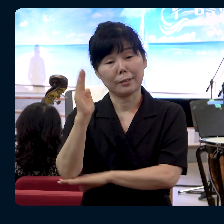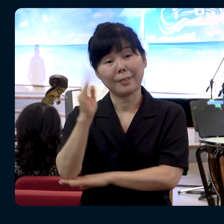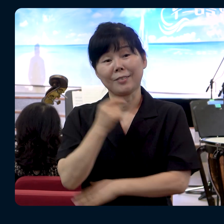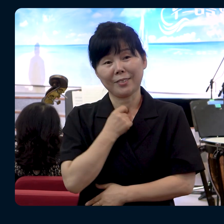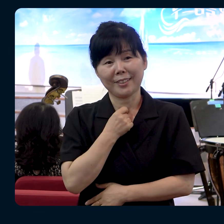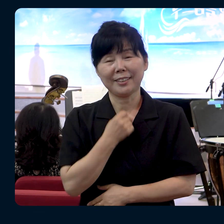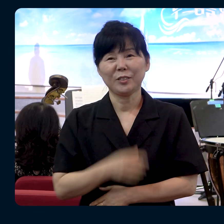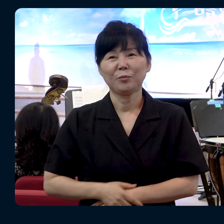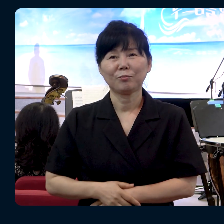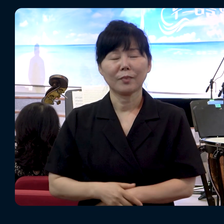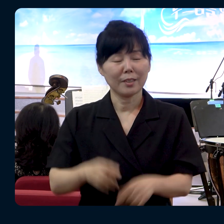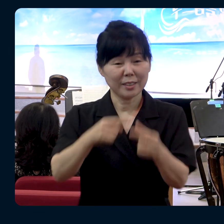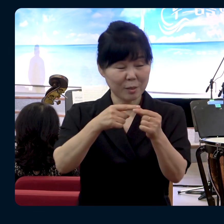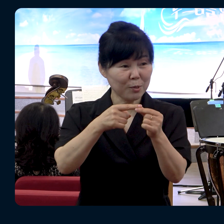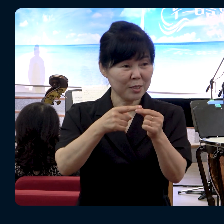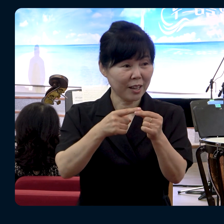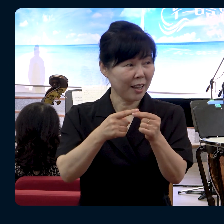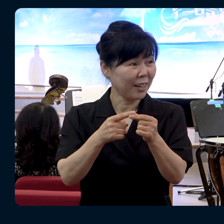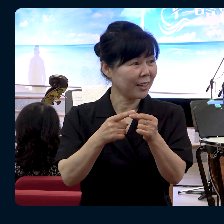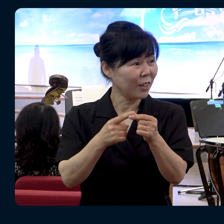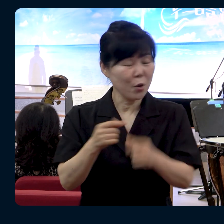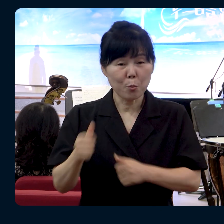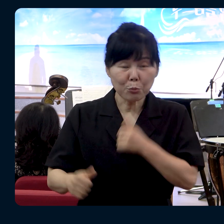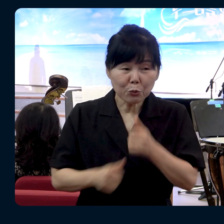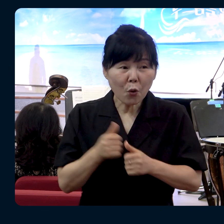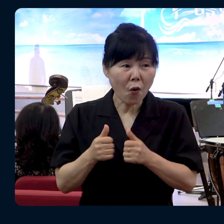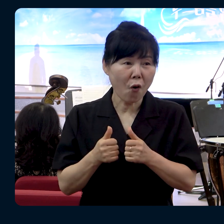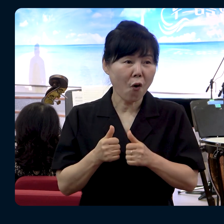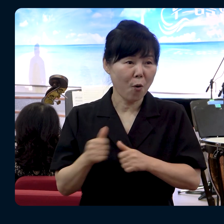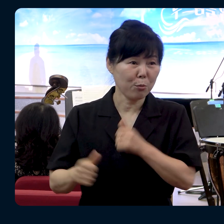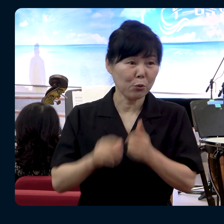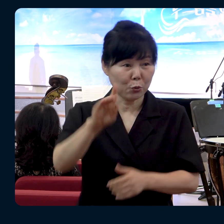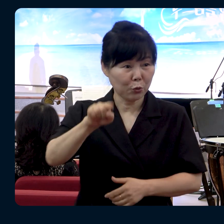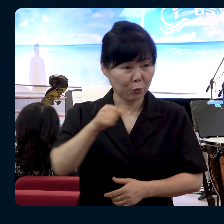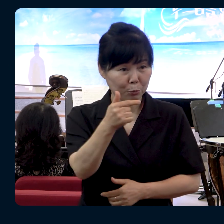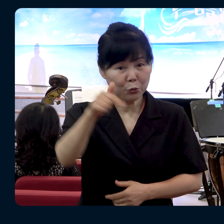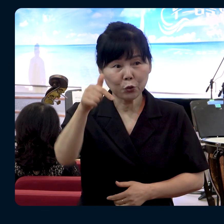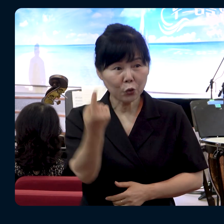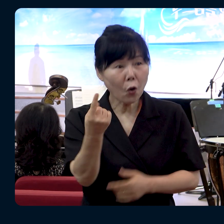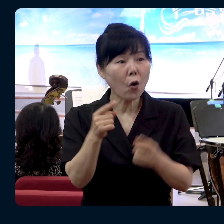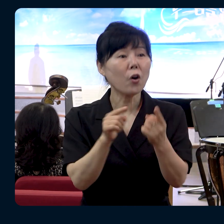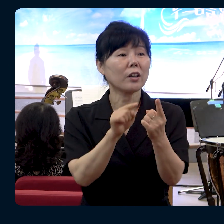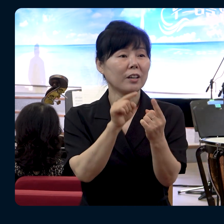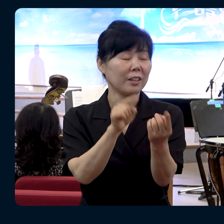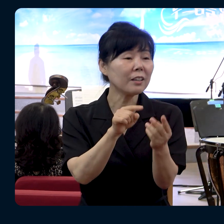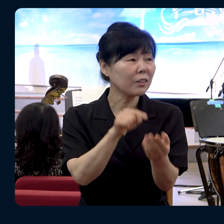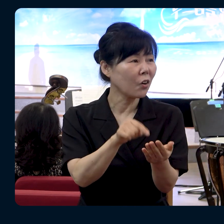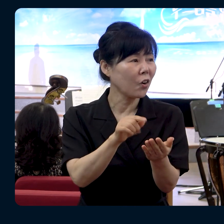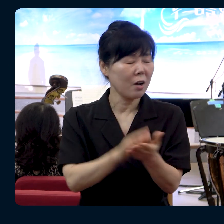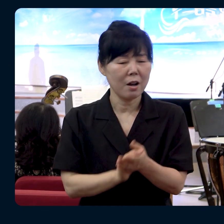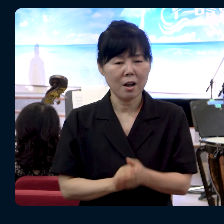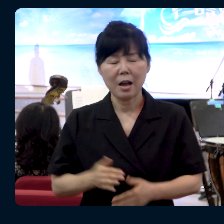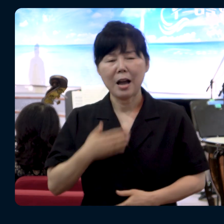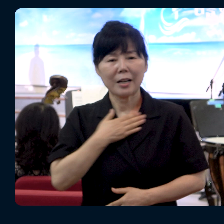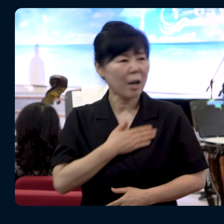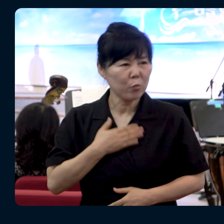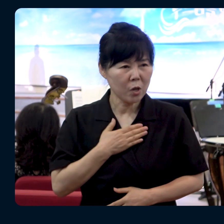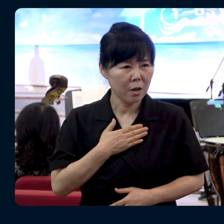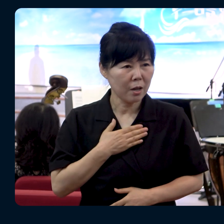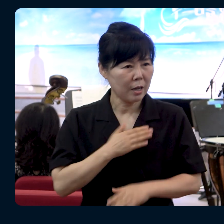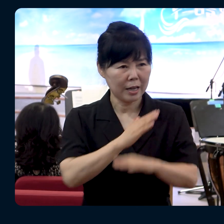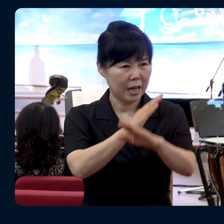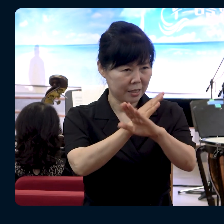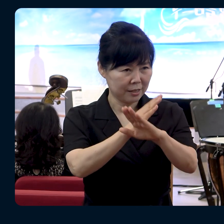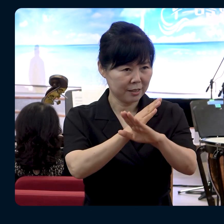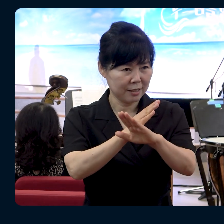먼저 우리는 분노가 무엇인지에 대해서 잠시 생각해 보려고 합니다. 분노는 감정이 아니라 가치 판단임을